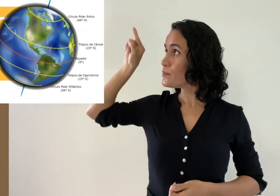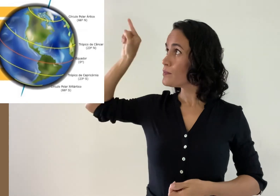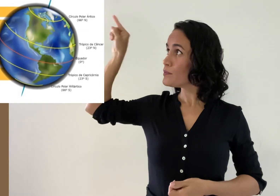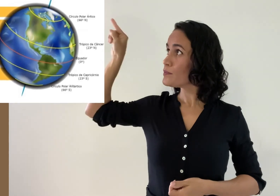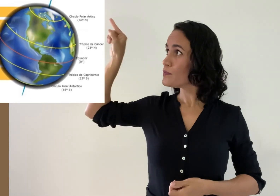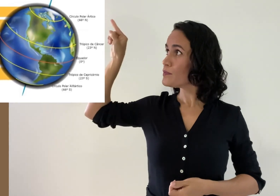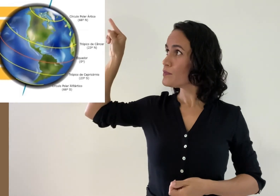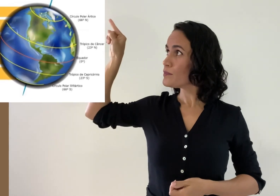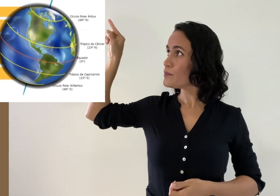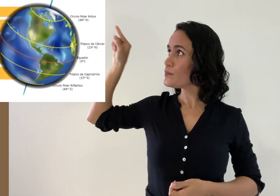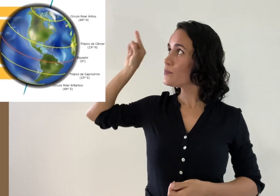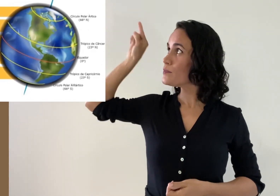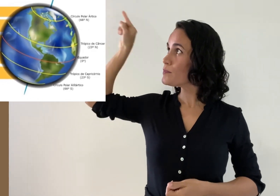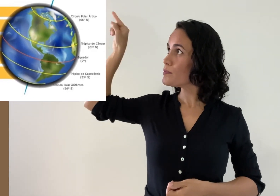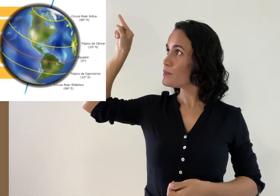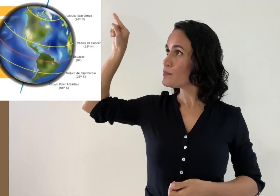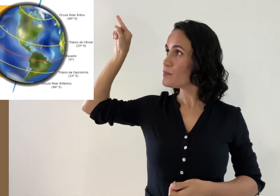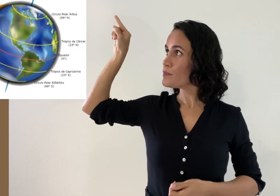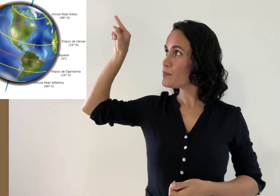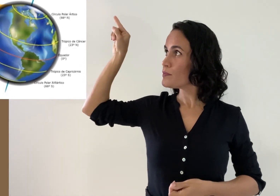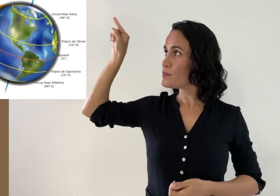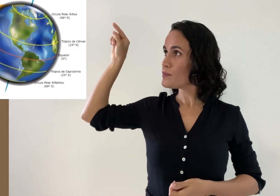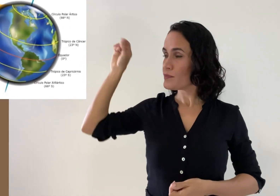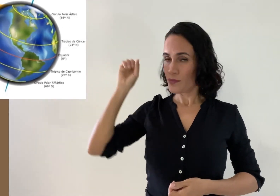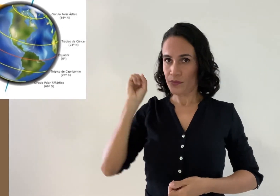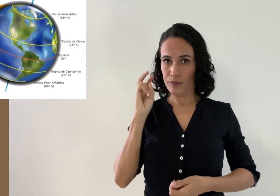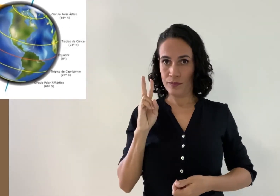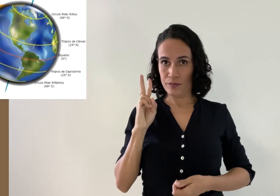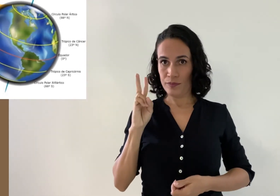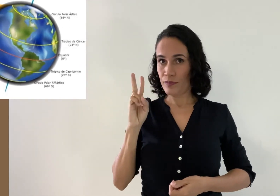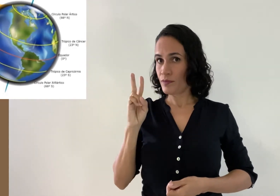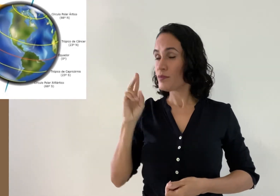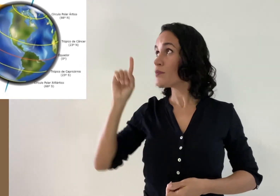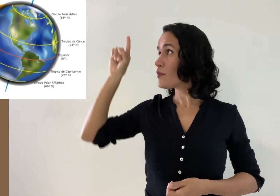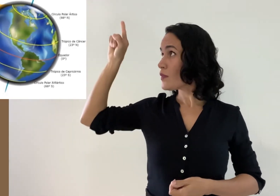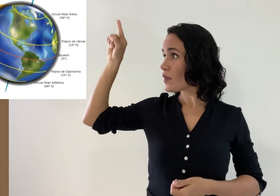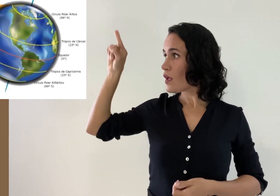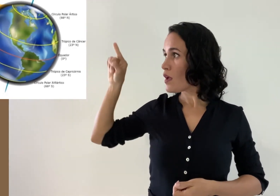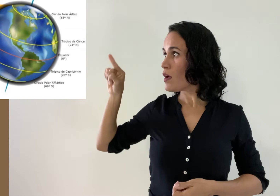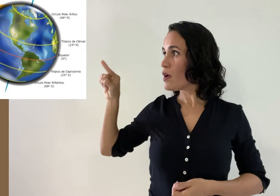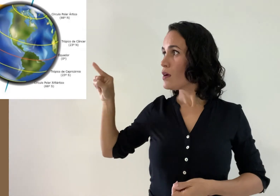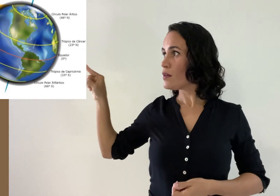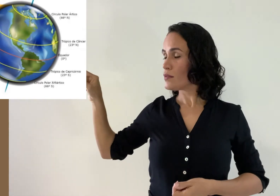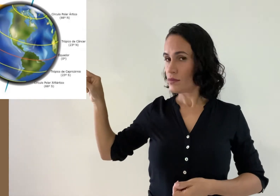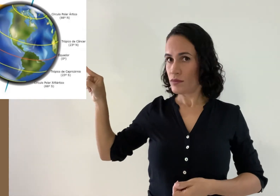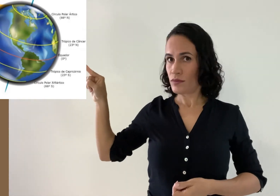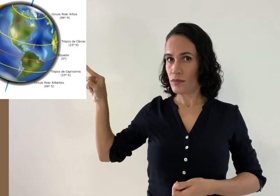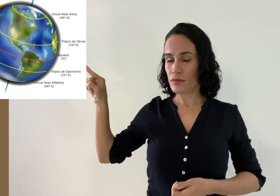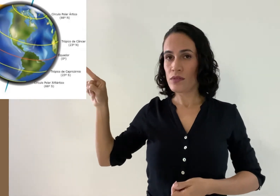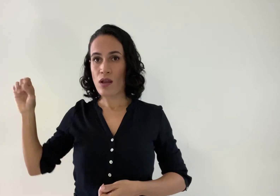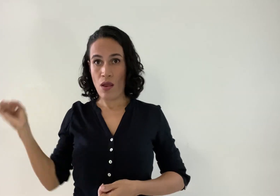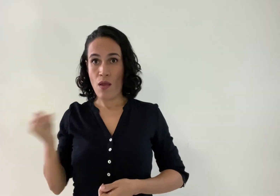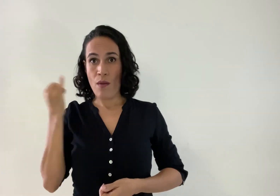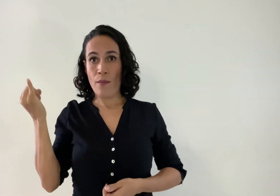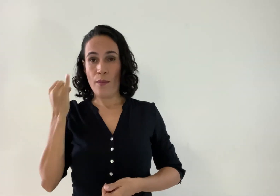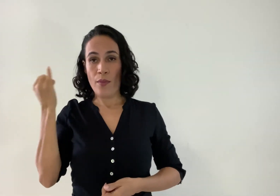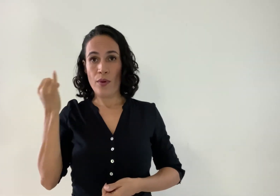o Círculo Polar Ártico, ok? Esses paralelos da linha do Equador são importantes para mostrar